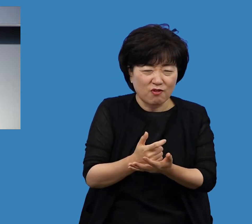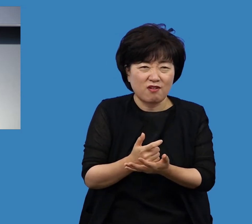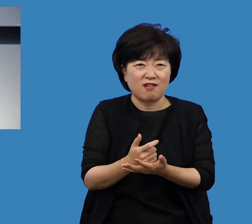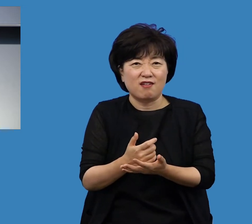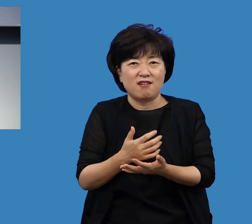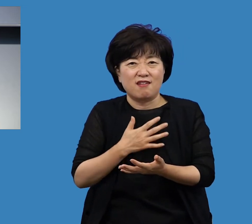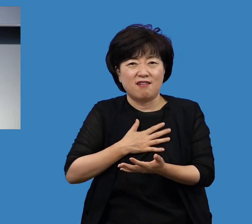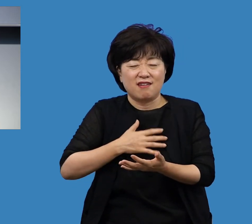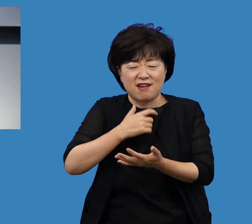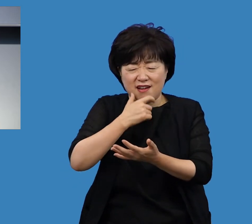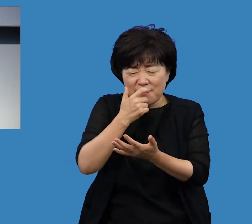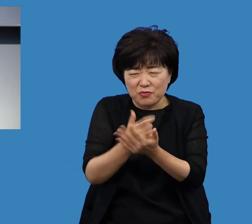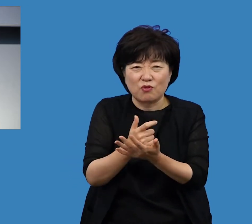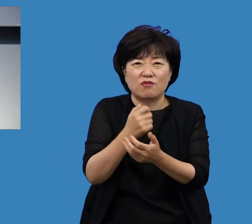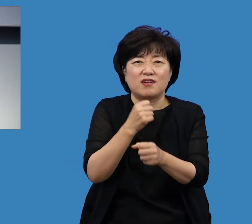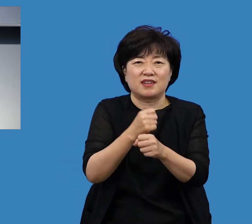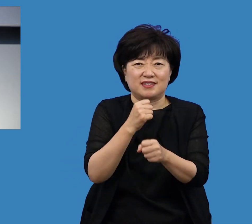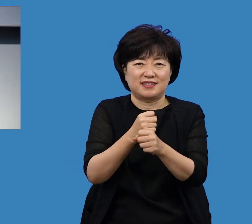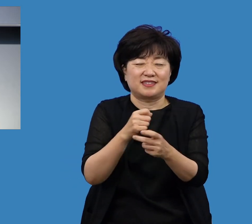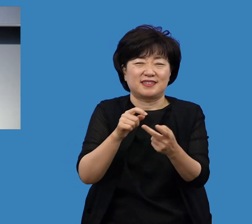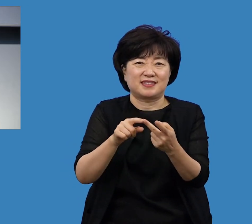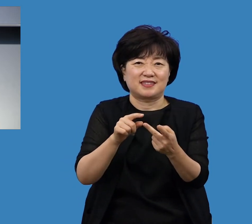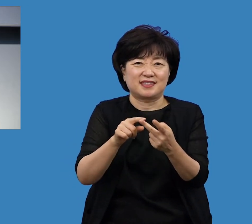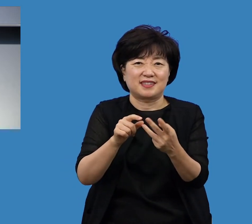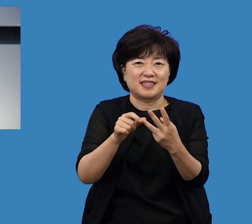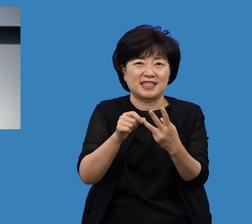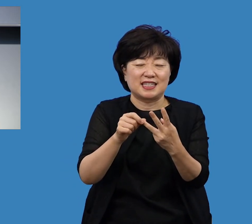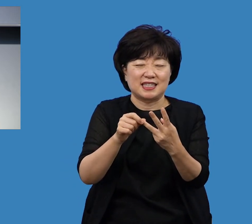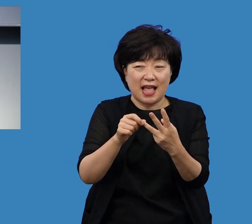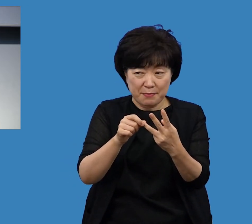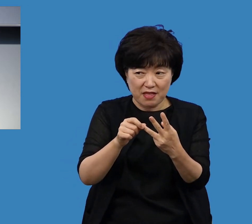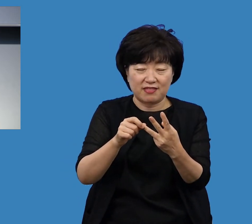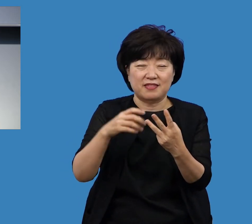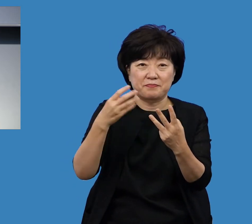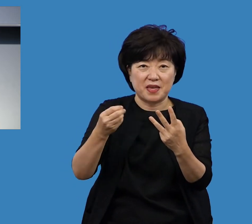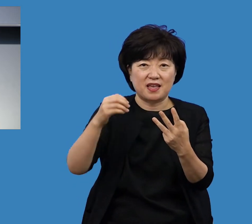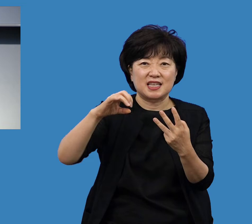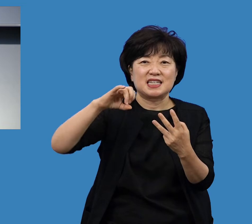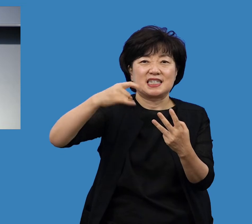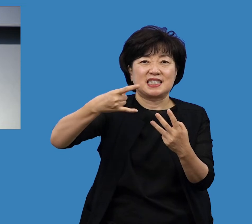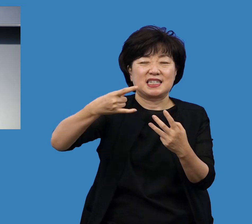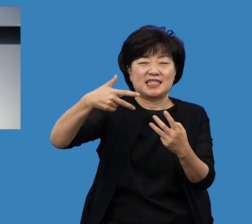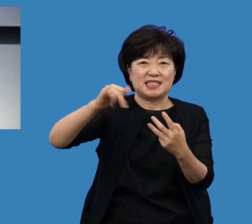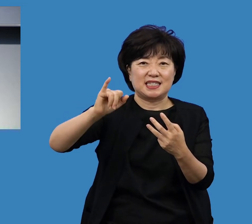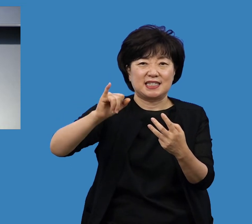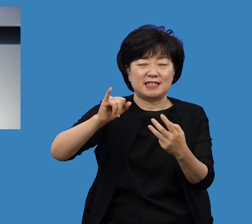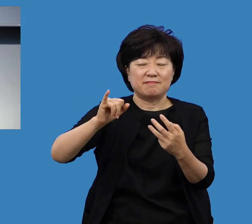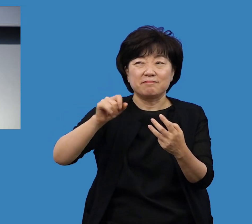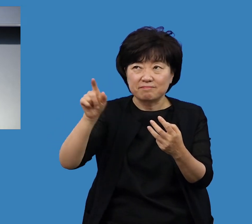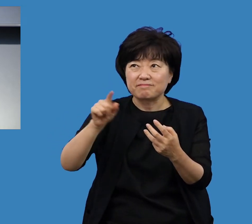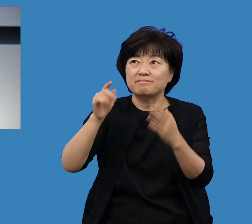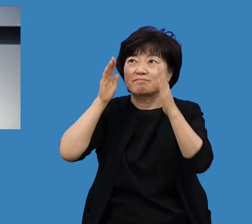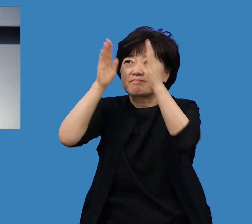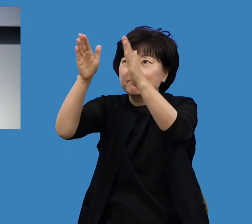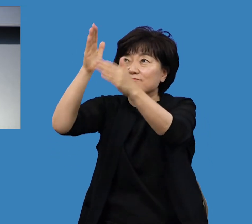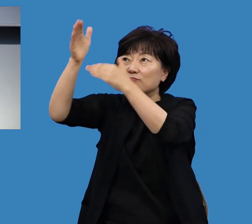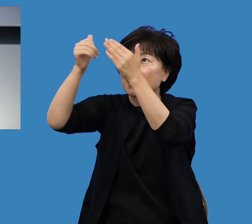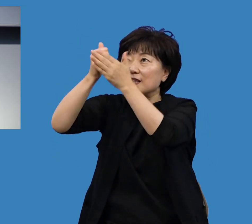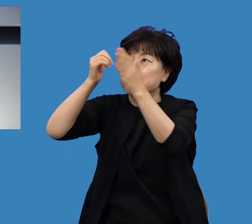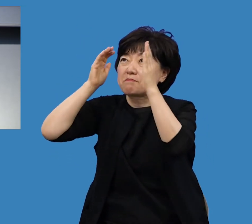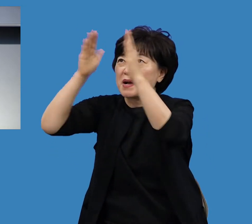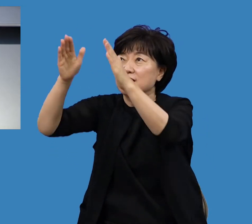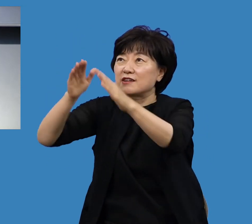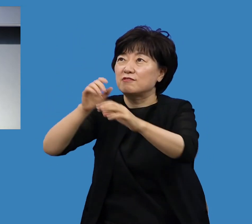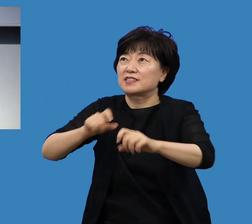거예요. 그러다 보면 결국 의지가 움직이기 시작합니다. 어떻게? 그 방향으로 살아가도록 의지가 움직이게 되지요.